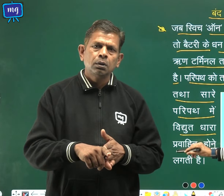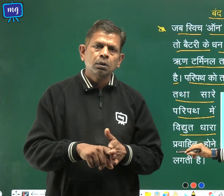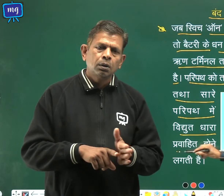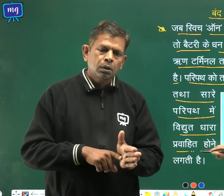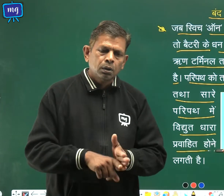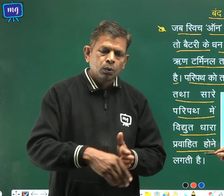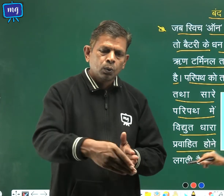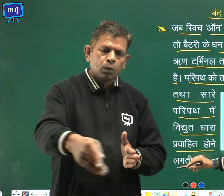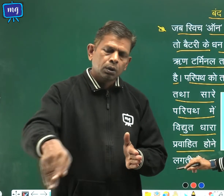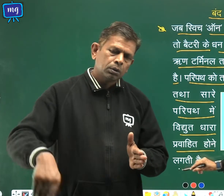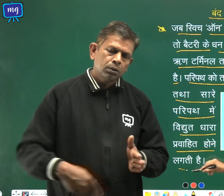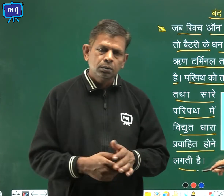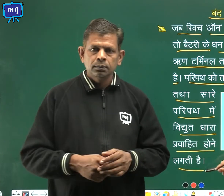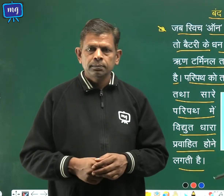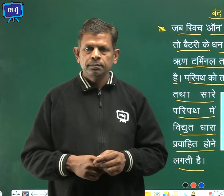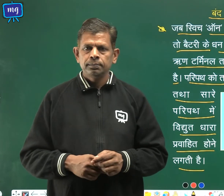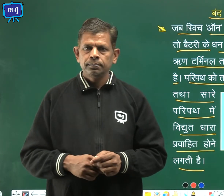प्रवाहित होने लगती है।